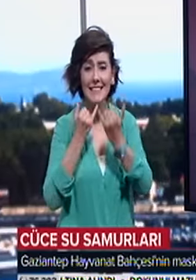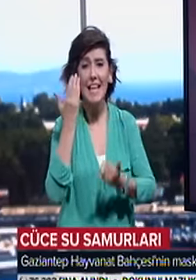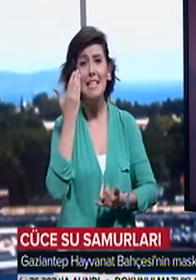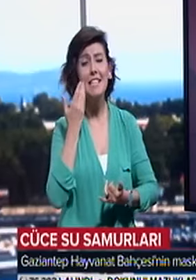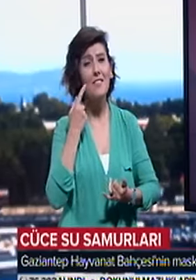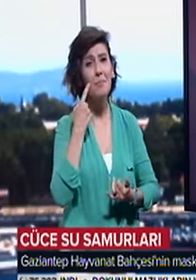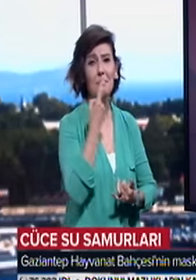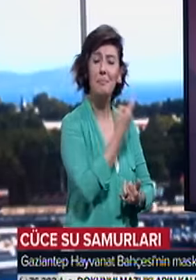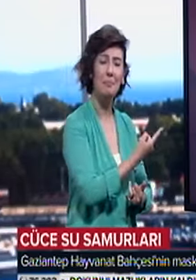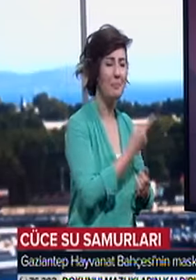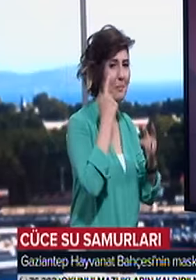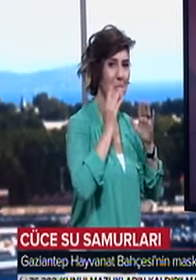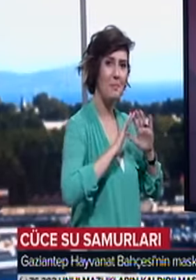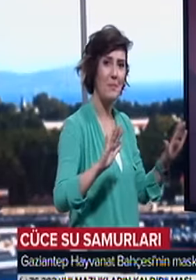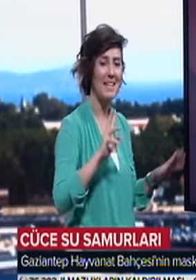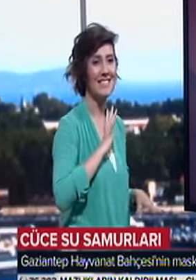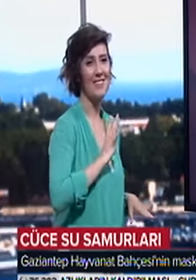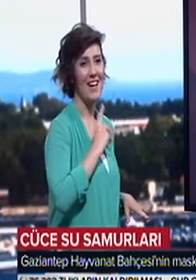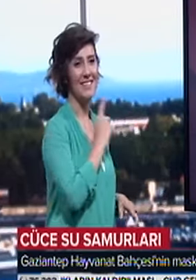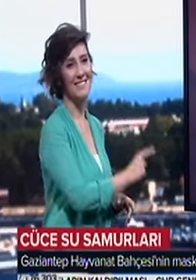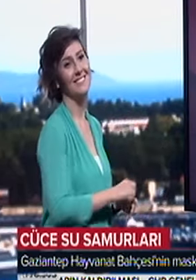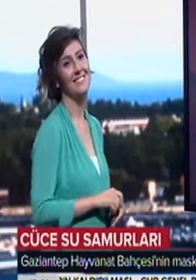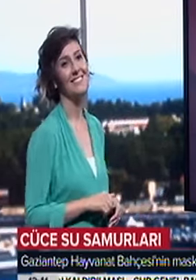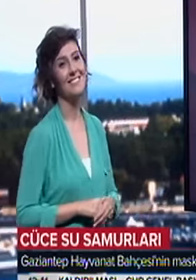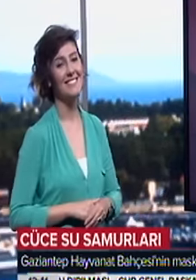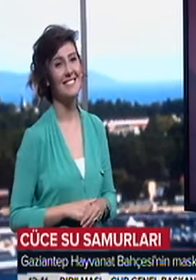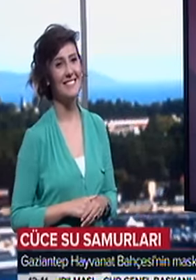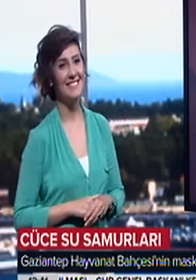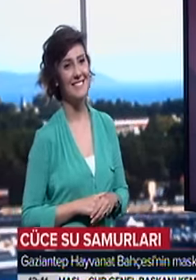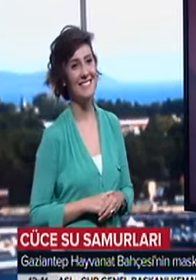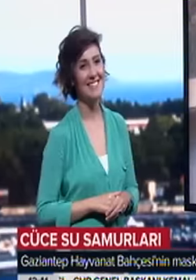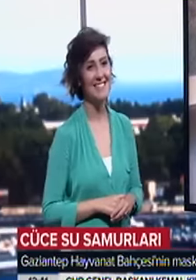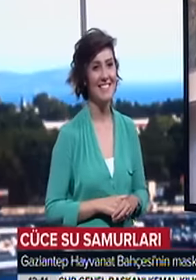ziyaretçilerini sevimli hareketleriyle mest ediyor.